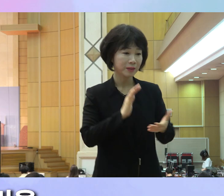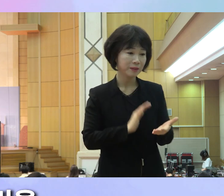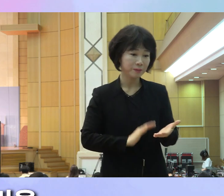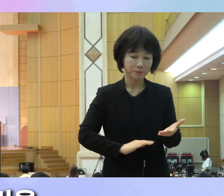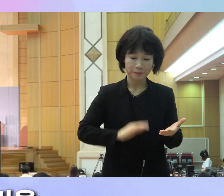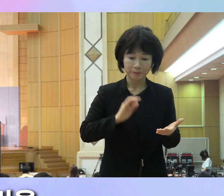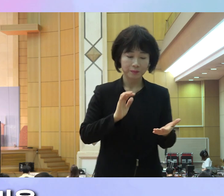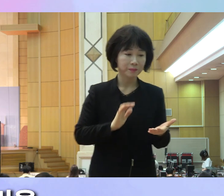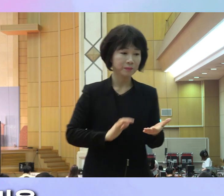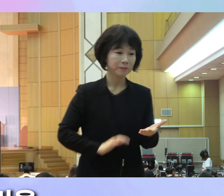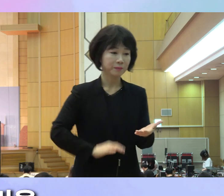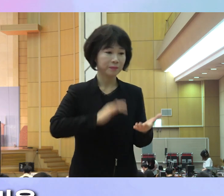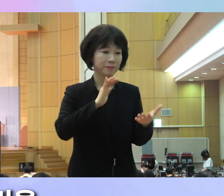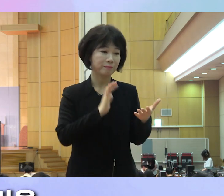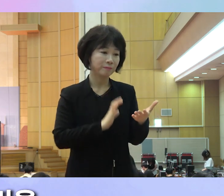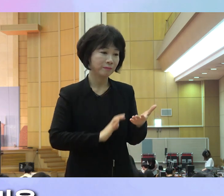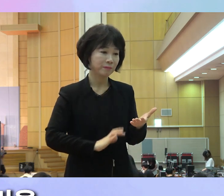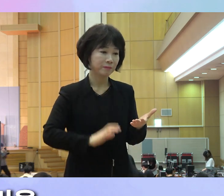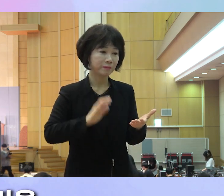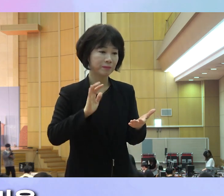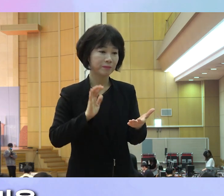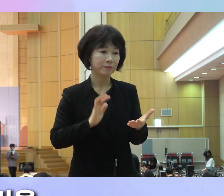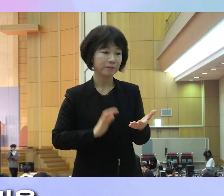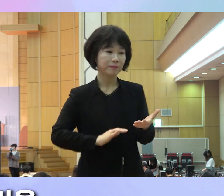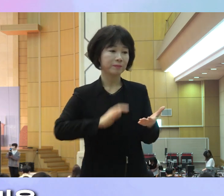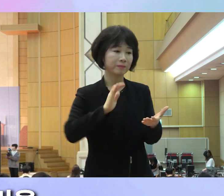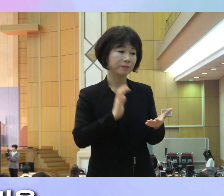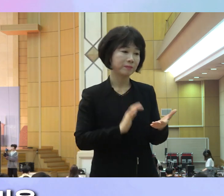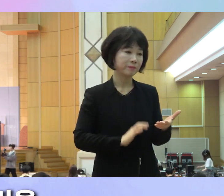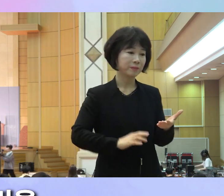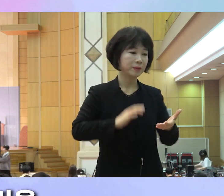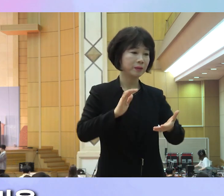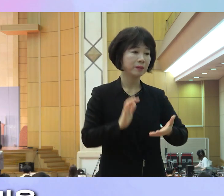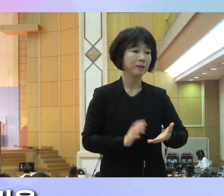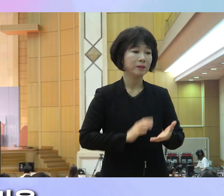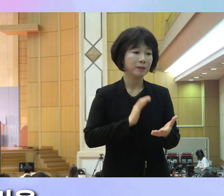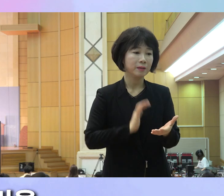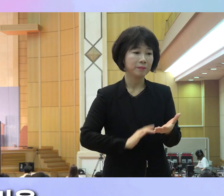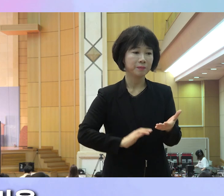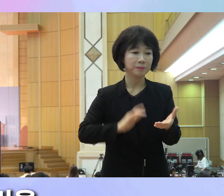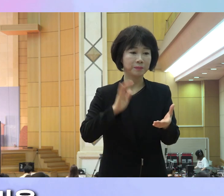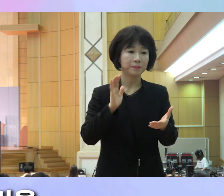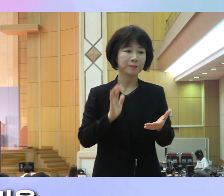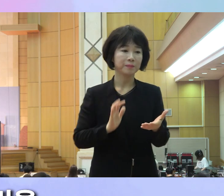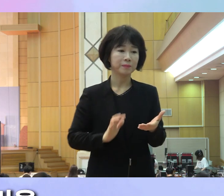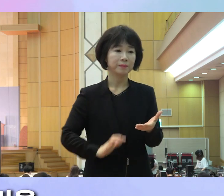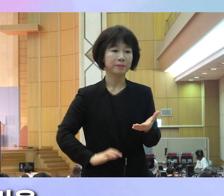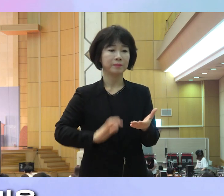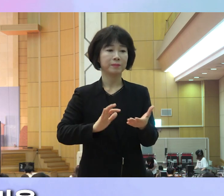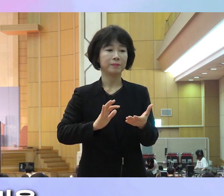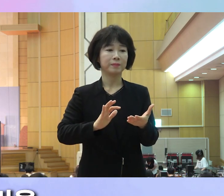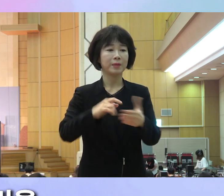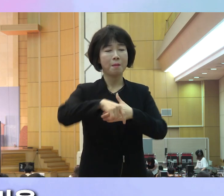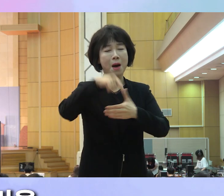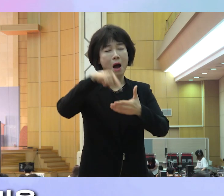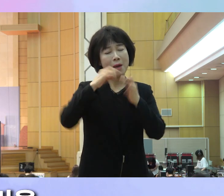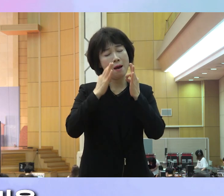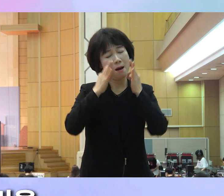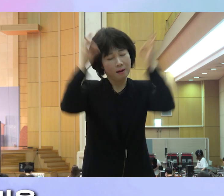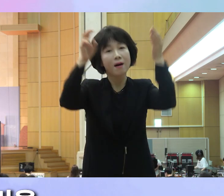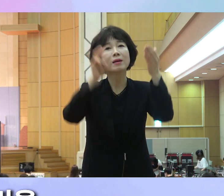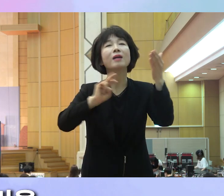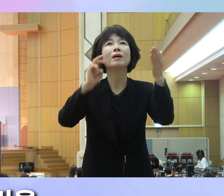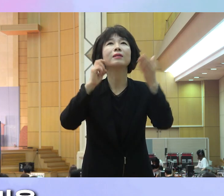이 시간 우리 박수 치시면서 찬양하시겠습니다. 부활의 소망과 확신을 가지고 이 시간 찬양하시겠습니다.